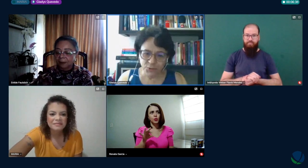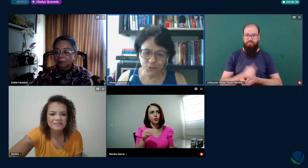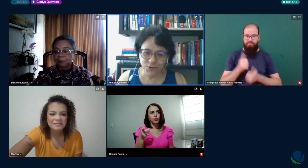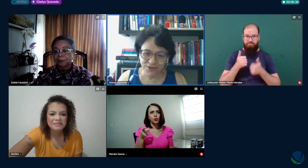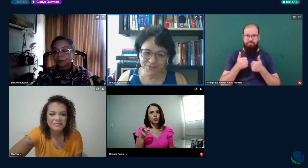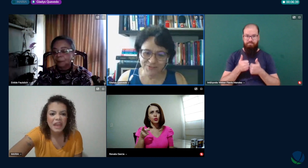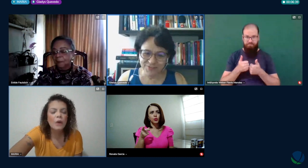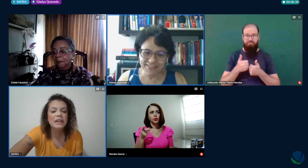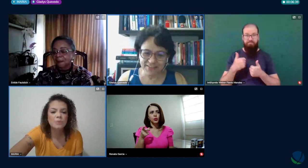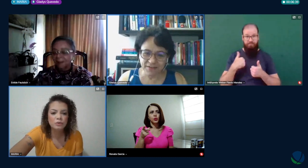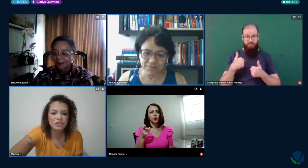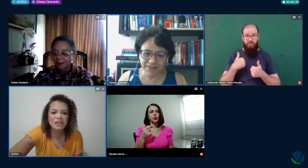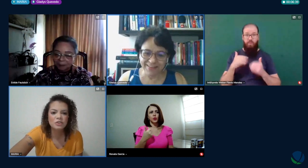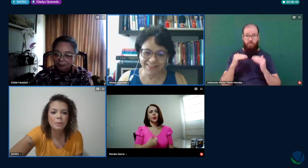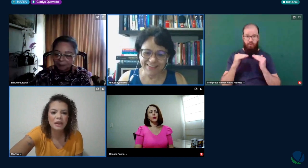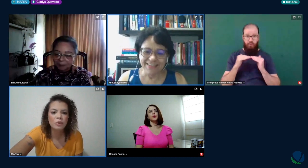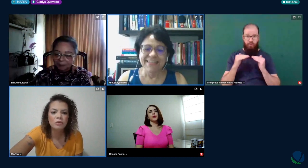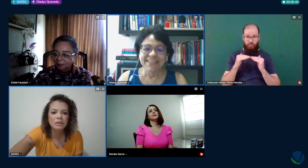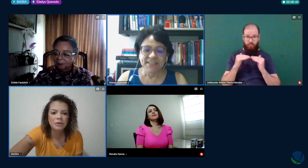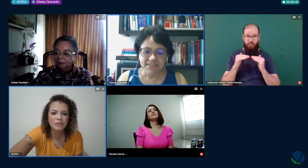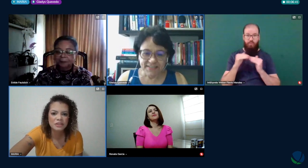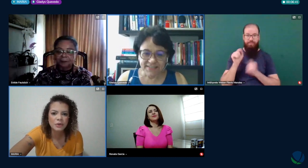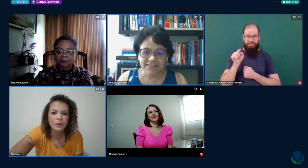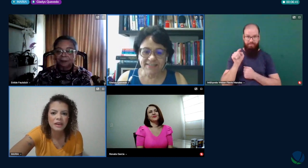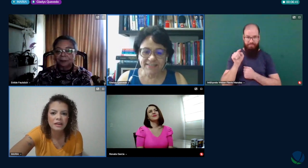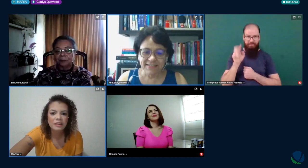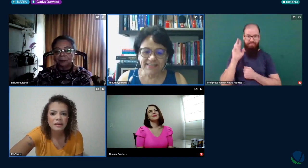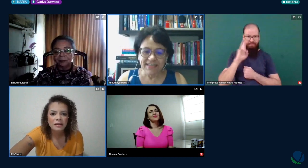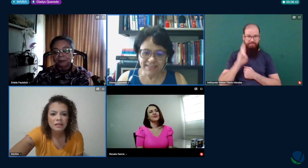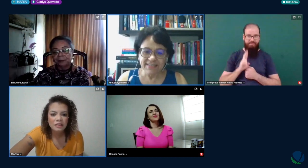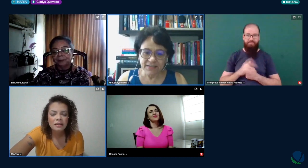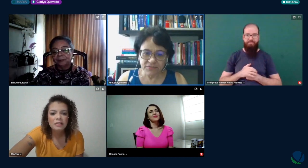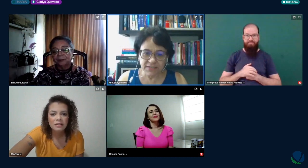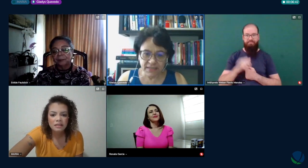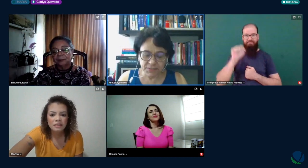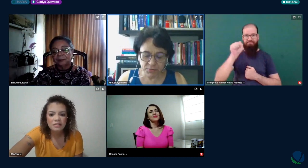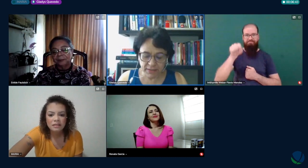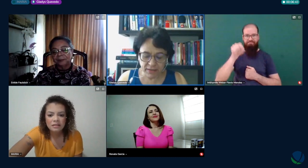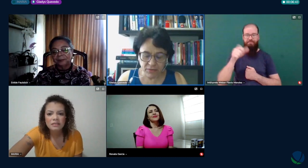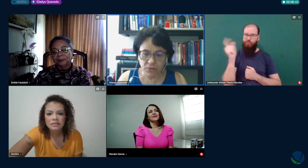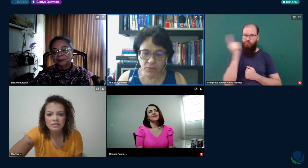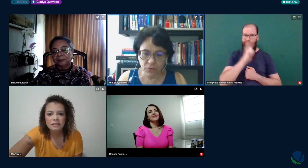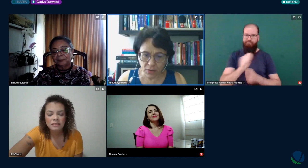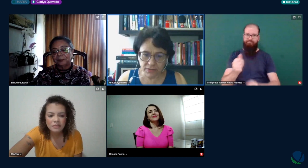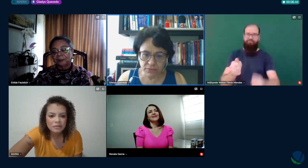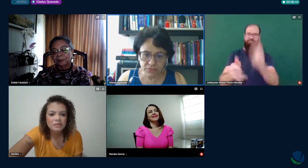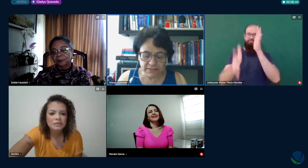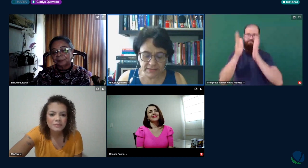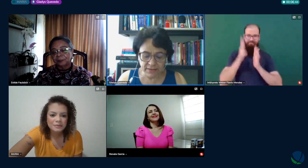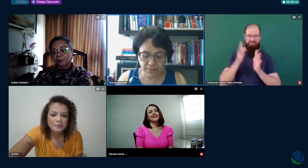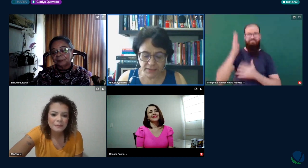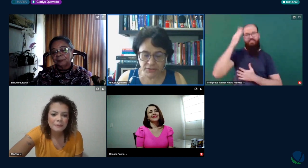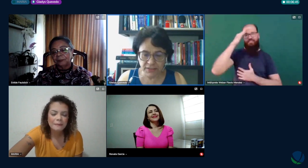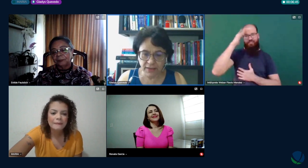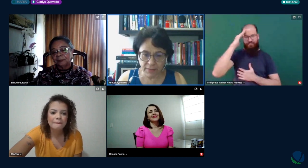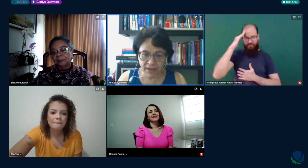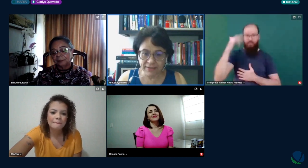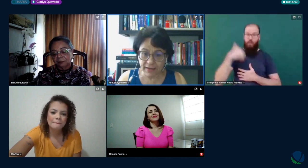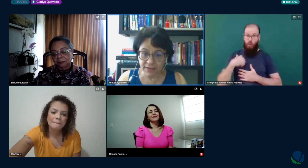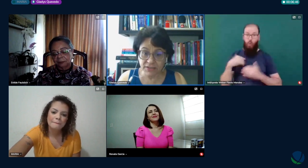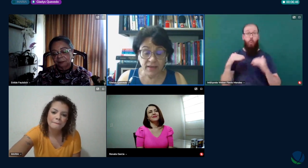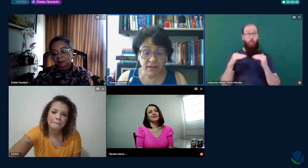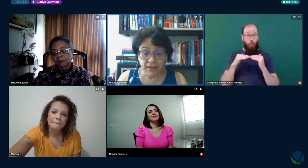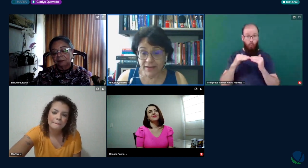Eu acho que eu concordo com você. Eu respondi a sua pergunta, professora? Sim, sim, você respondeu e eu concordo com você. Eu acho que é